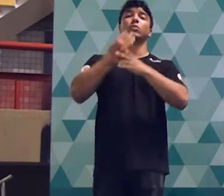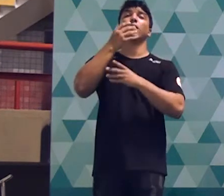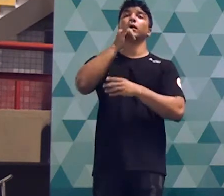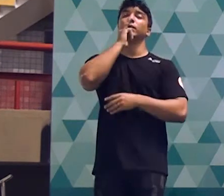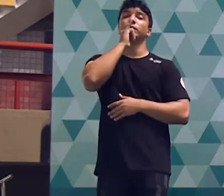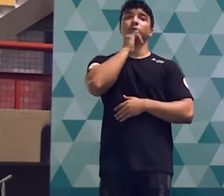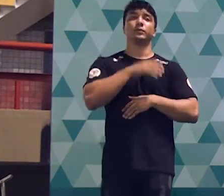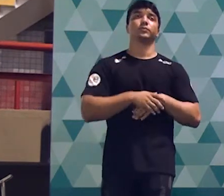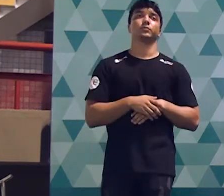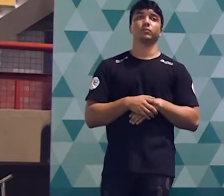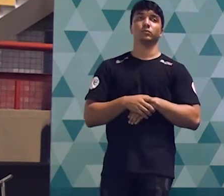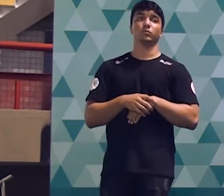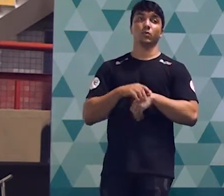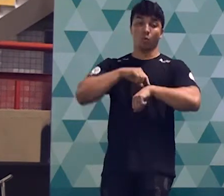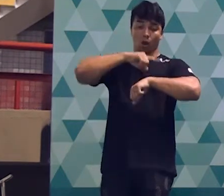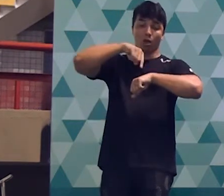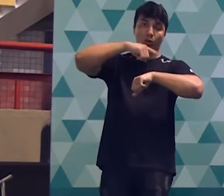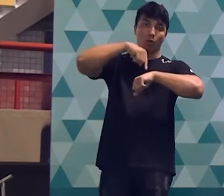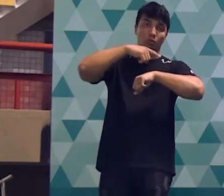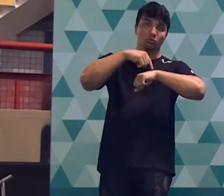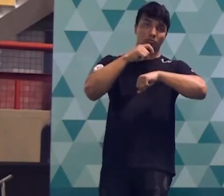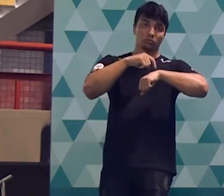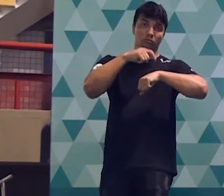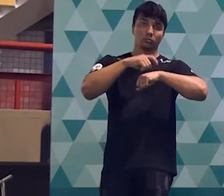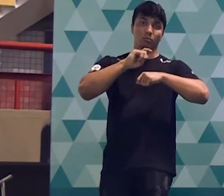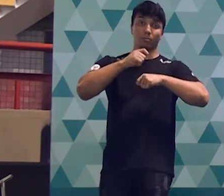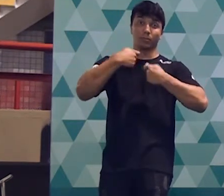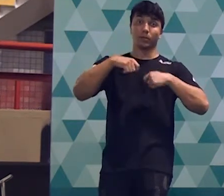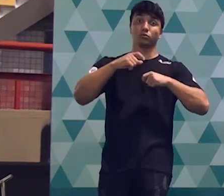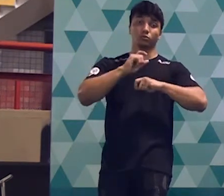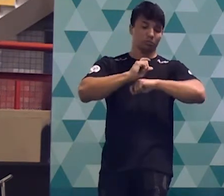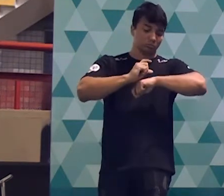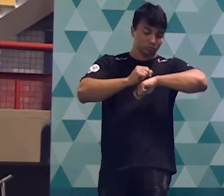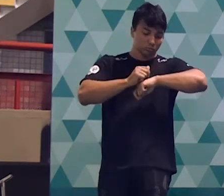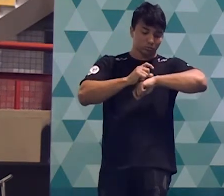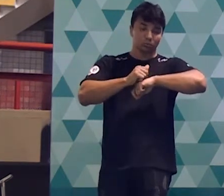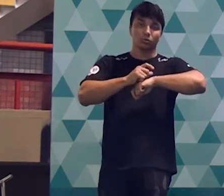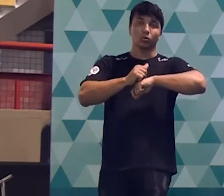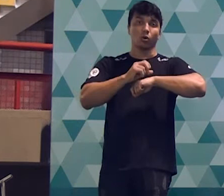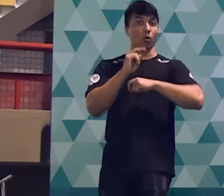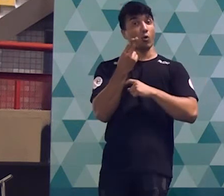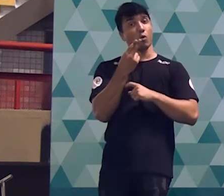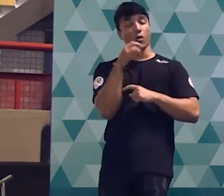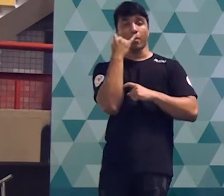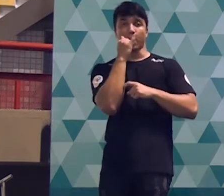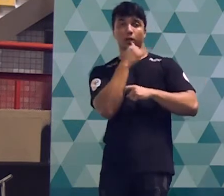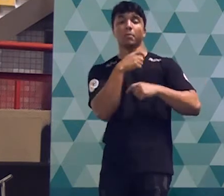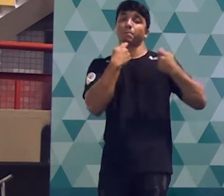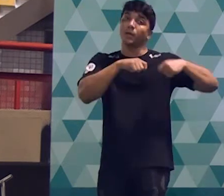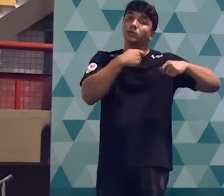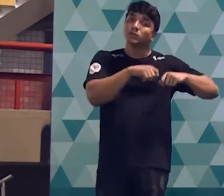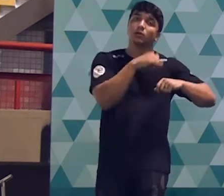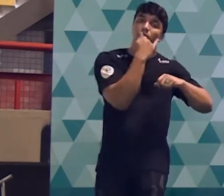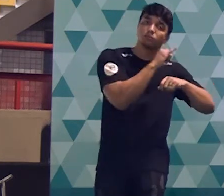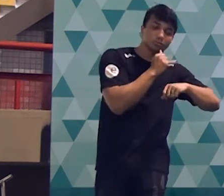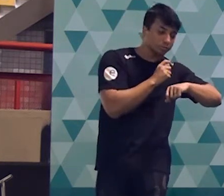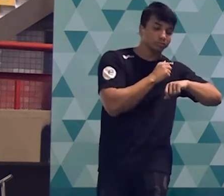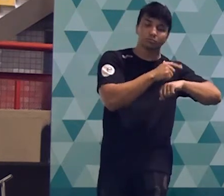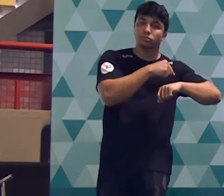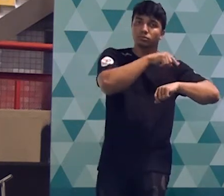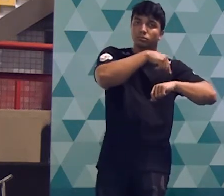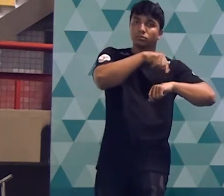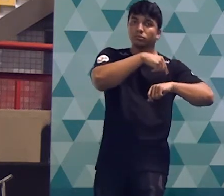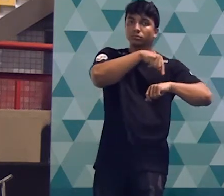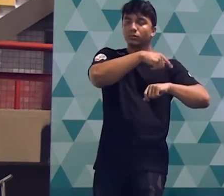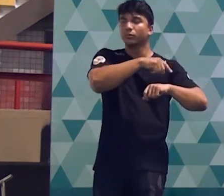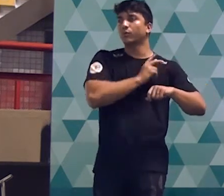exemplo, um relógio para funcionar, eu tenho que dar corda. Ou tem que ter uma bateria, tem que ter uma fonte de energia. Uma